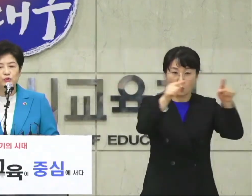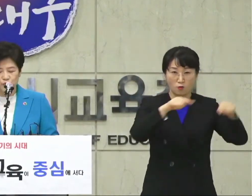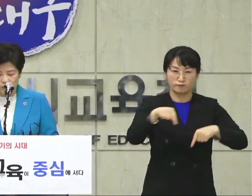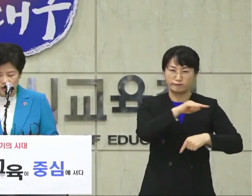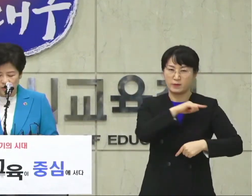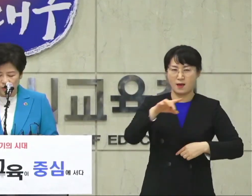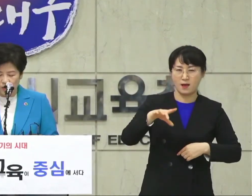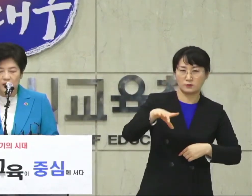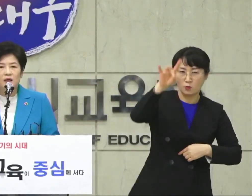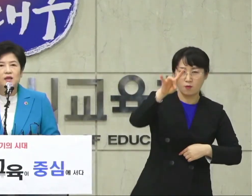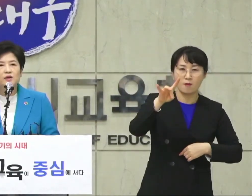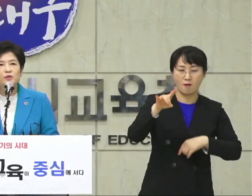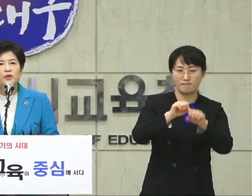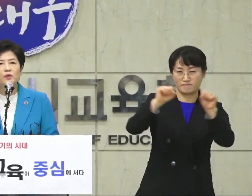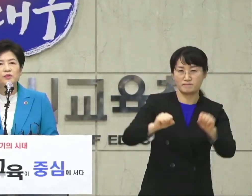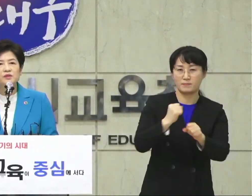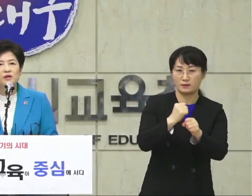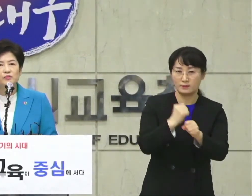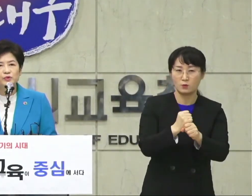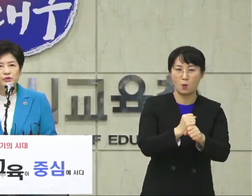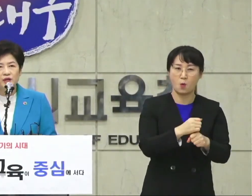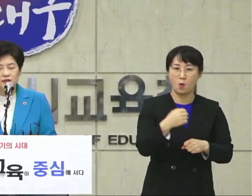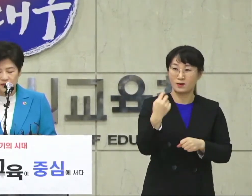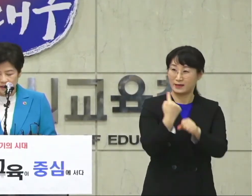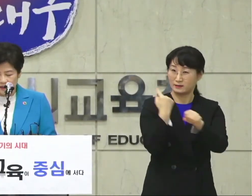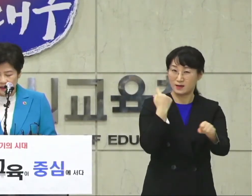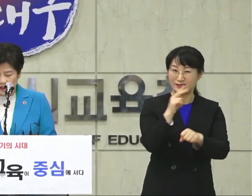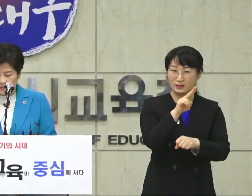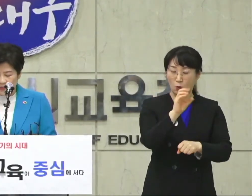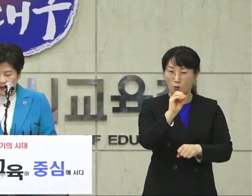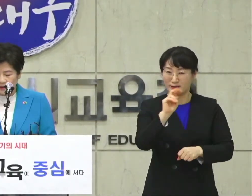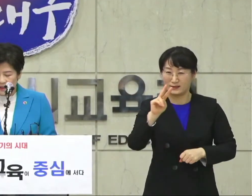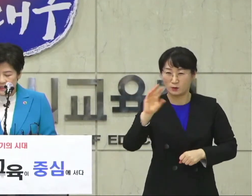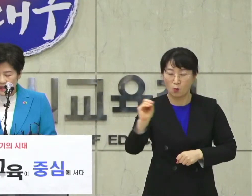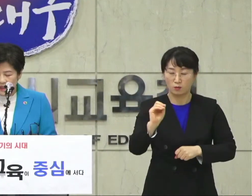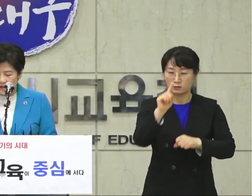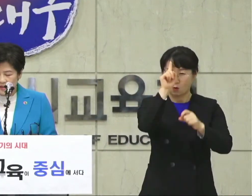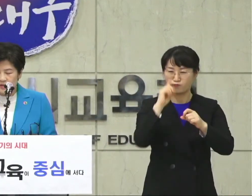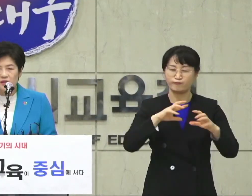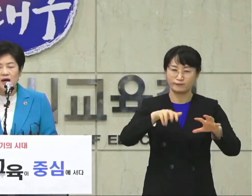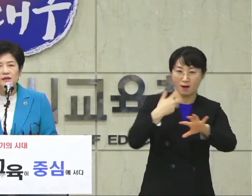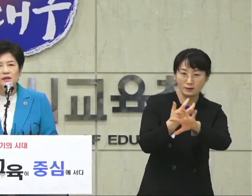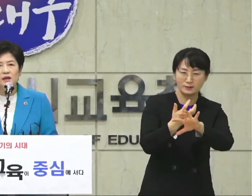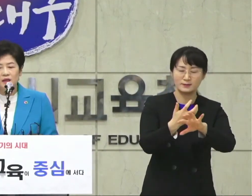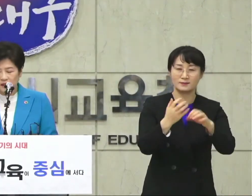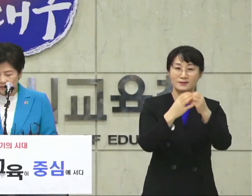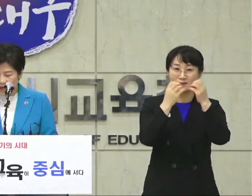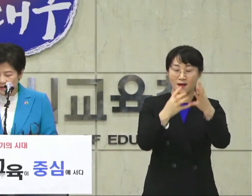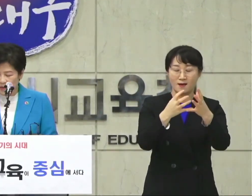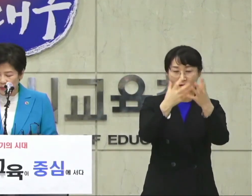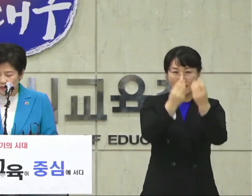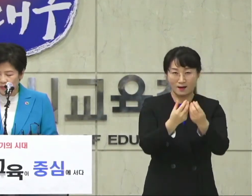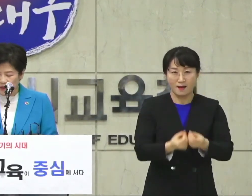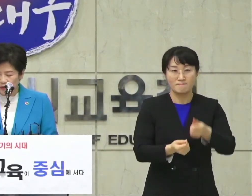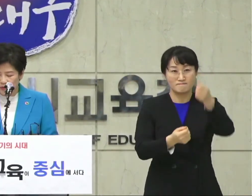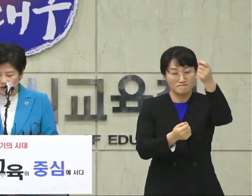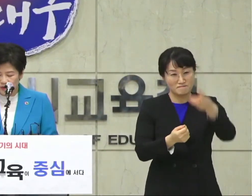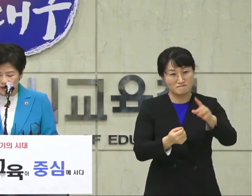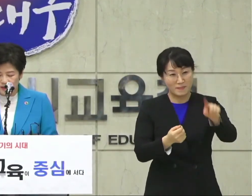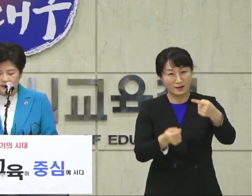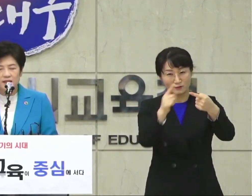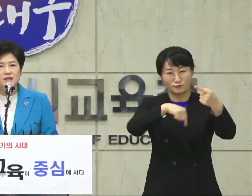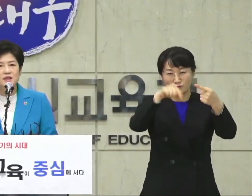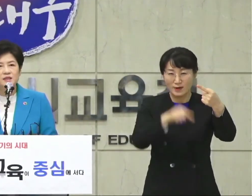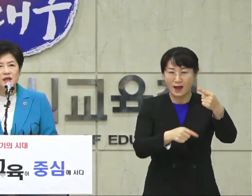최초로 구축하고 2020 정부혁신 100대 사례에 선정한 희망다품